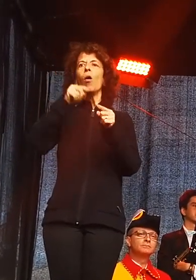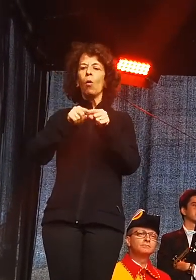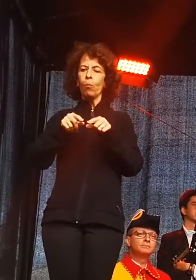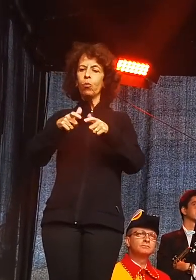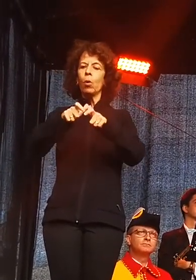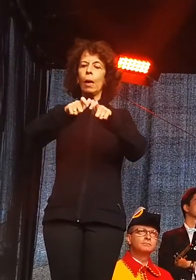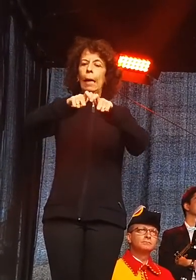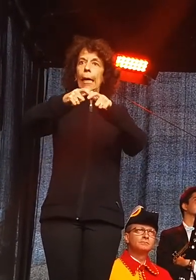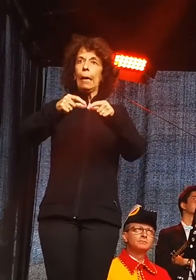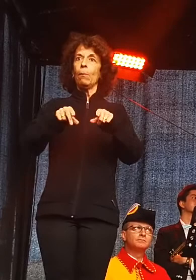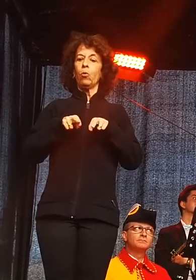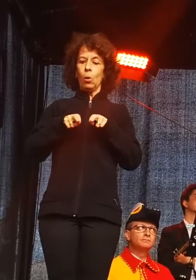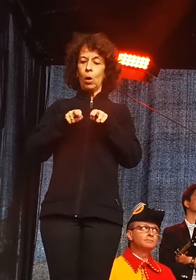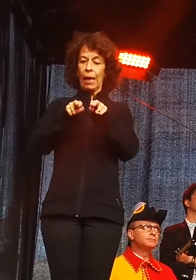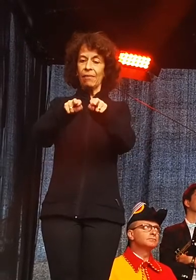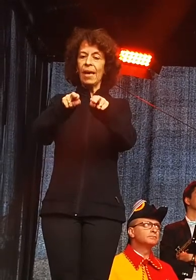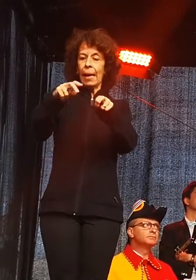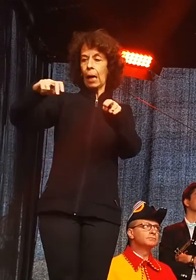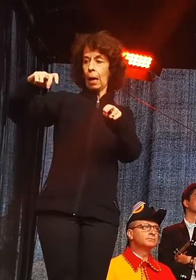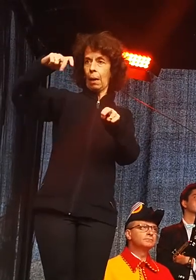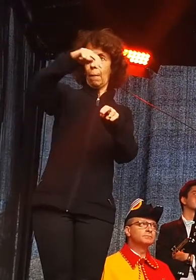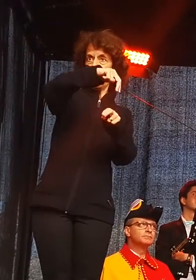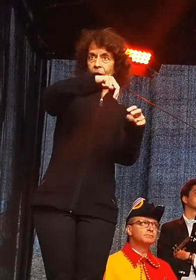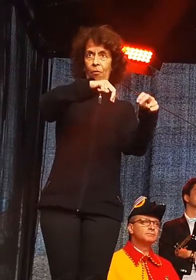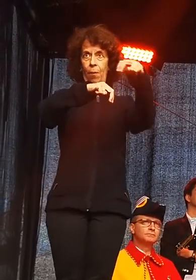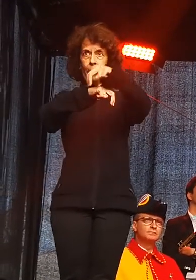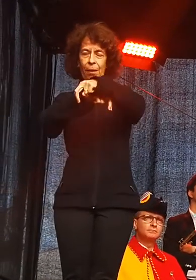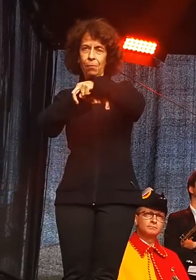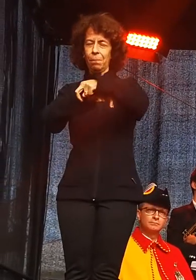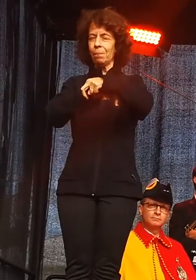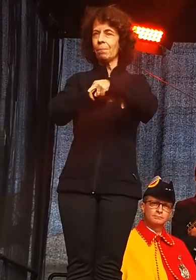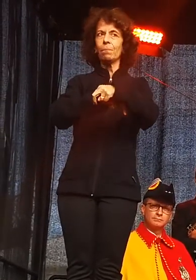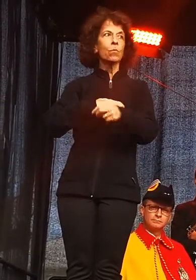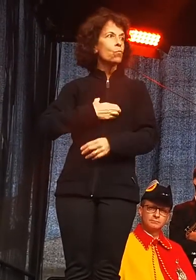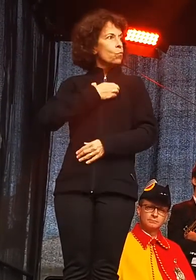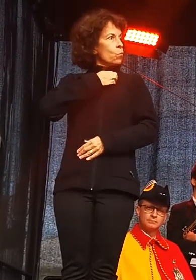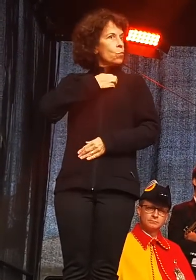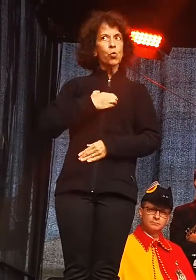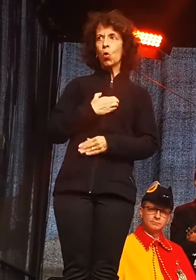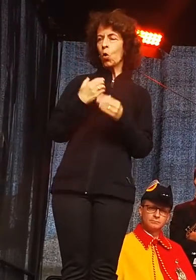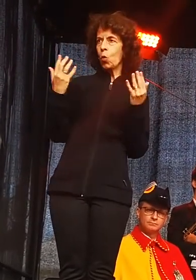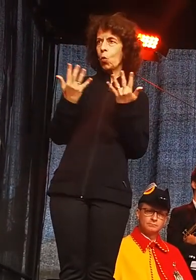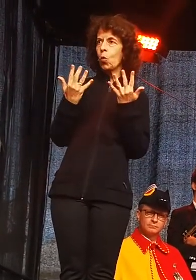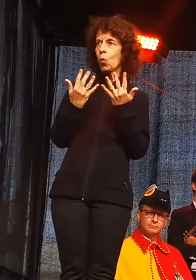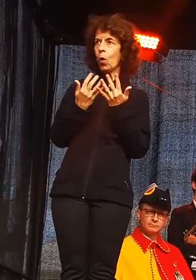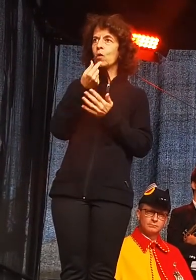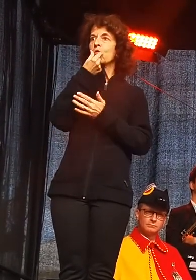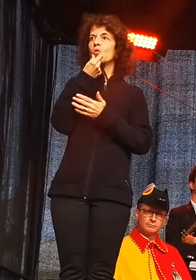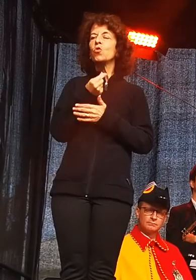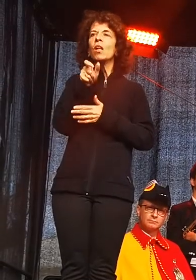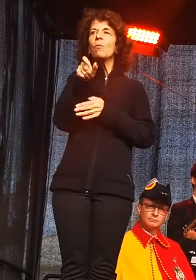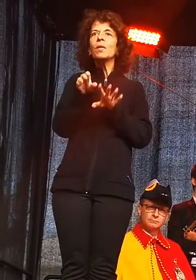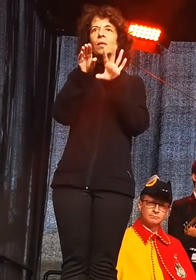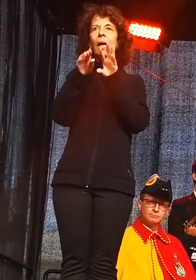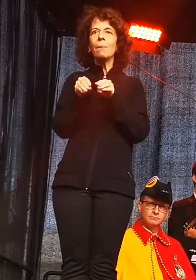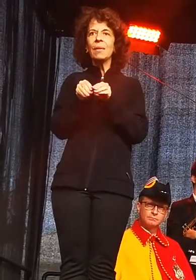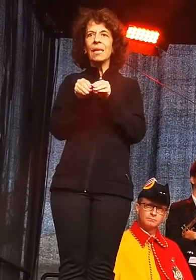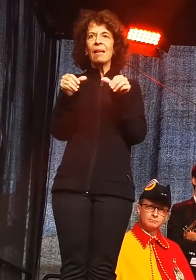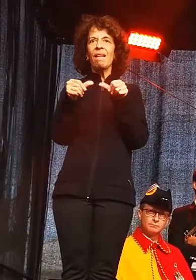sûr, le lac, mais également le Rhône. Et ce qui est étonnant, c'est qu'à cette époque, les habitants de Genève vont